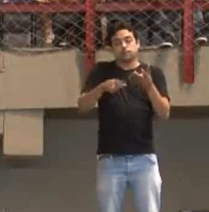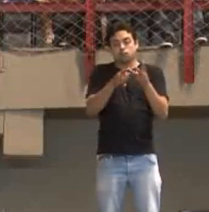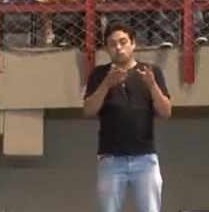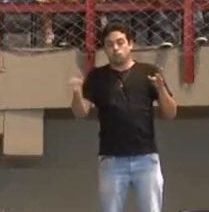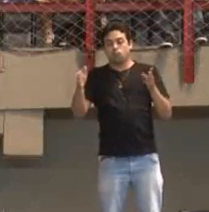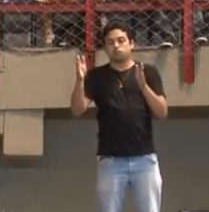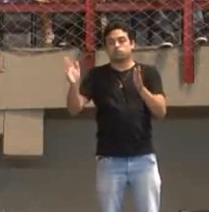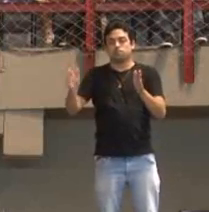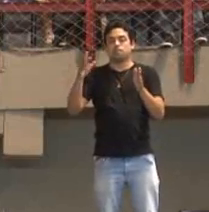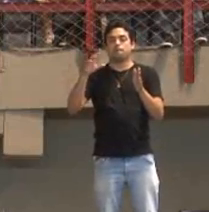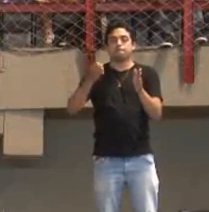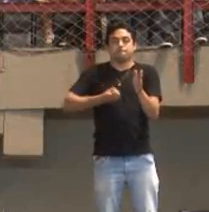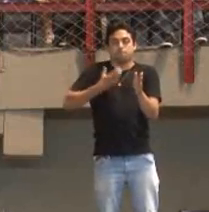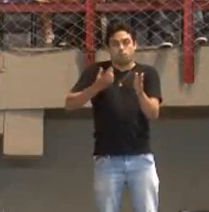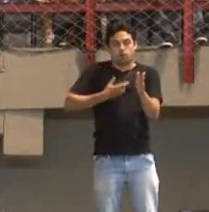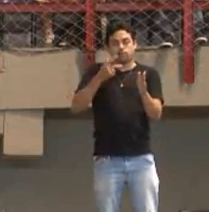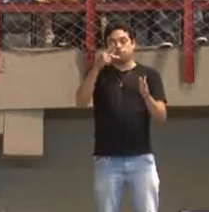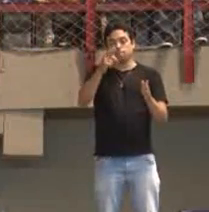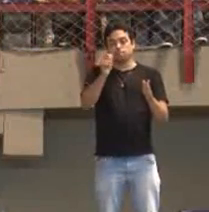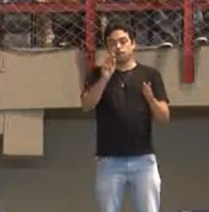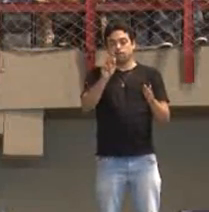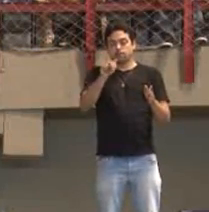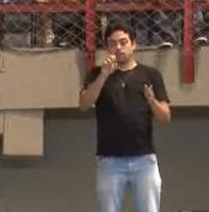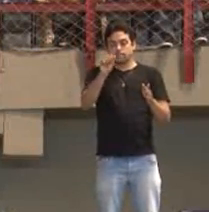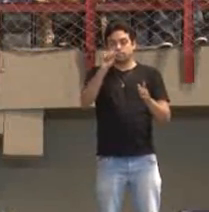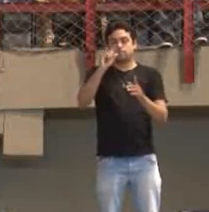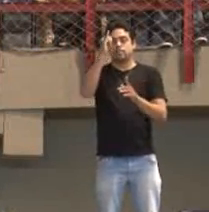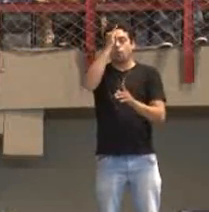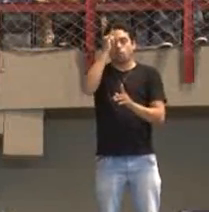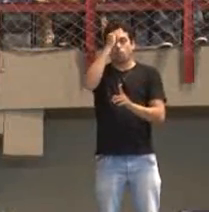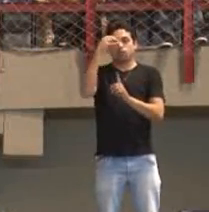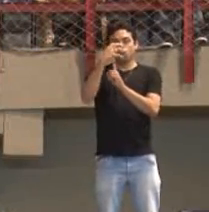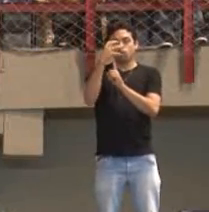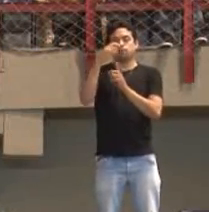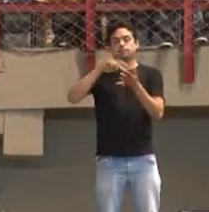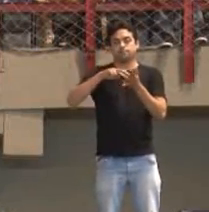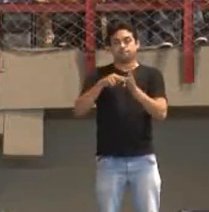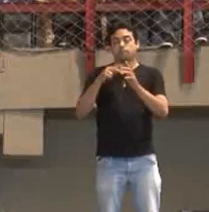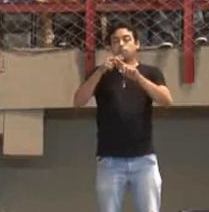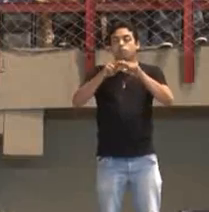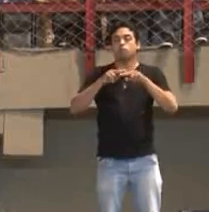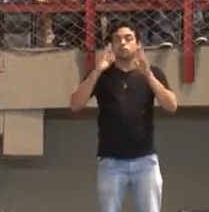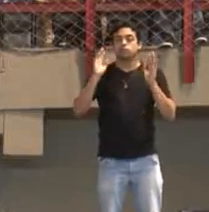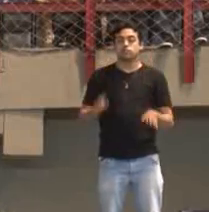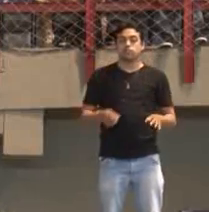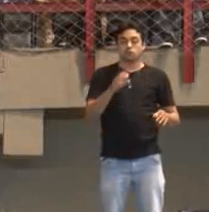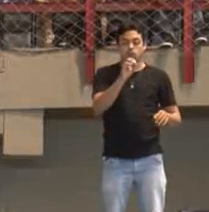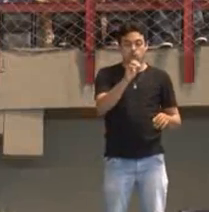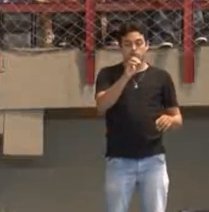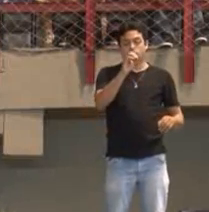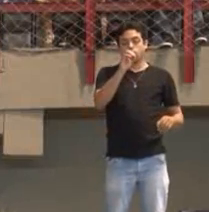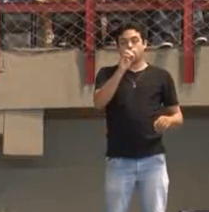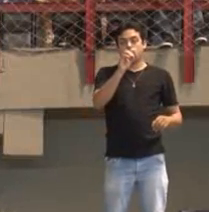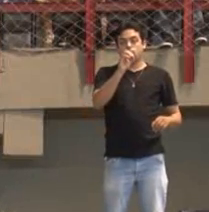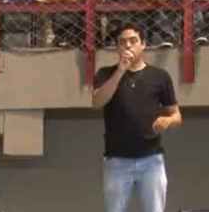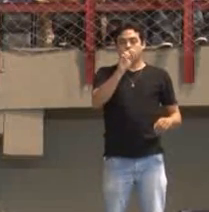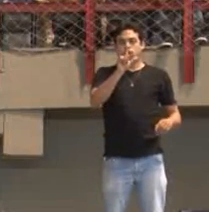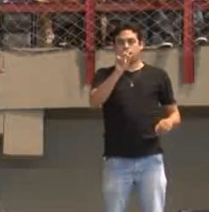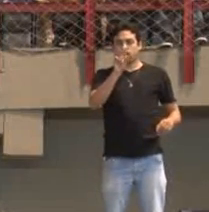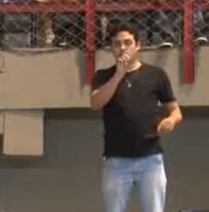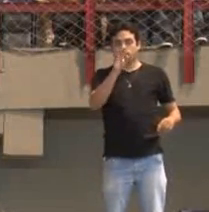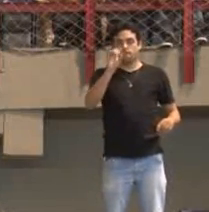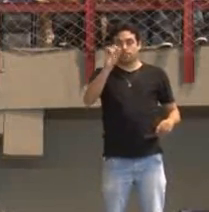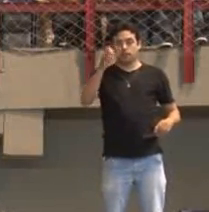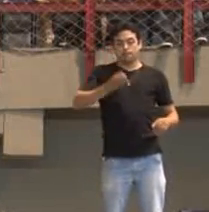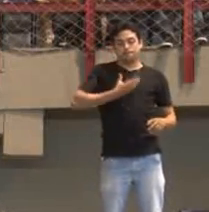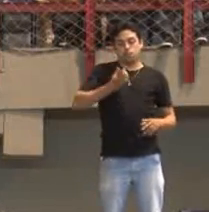poesia parnasiana, sendo, na verdade, um alienado. Agora lembre, Olavo Bilac só era alienado na